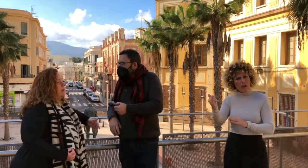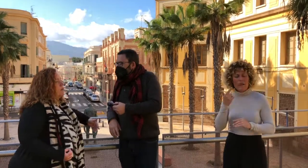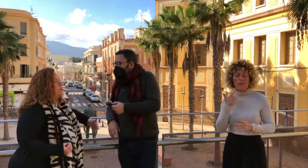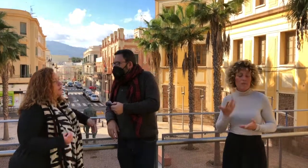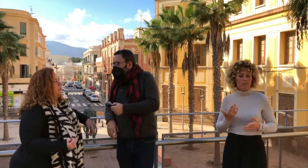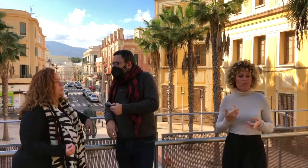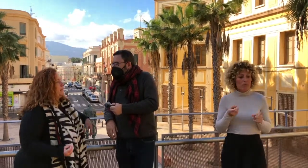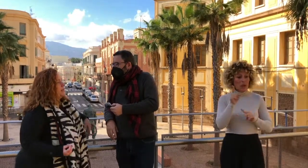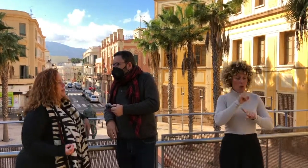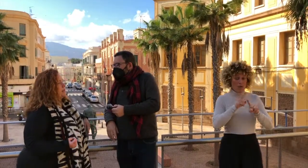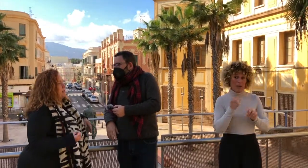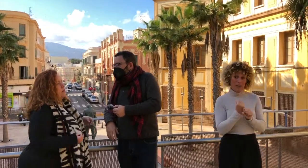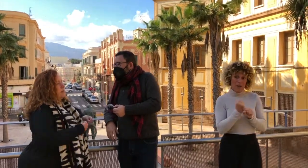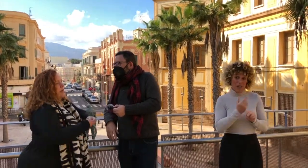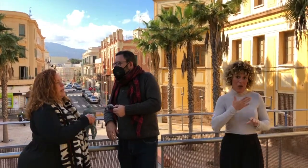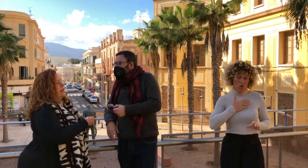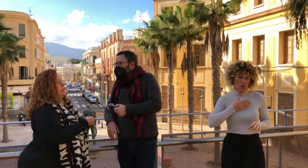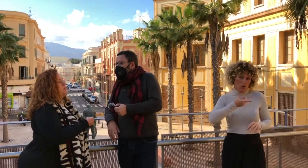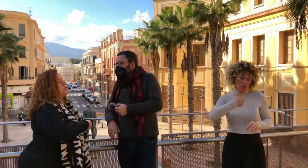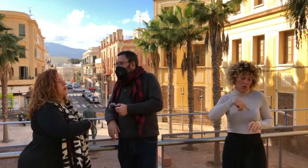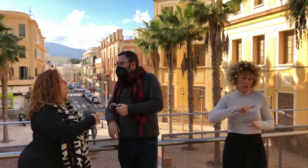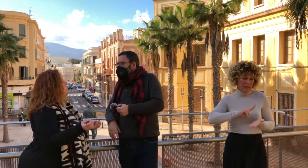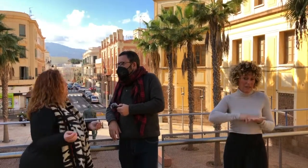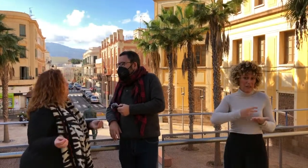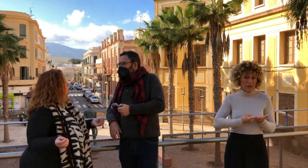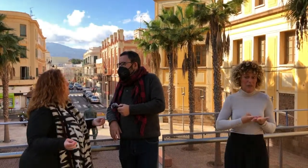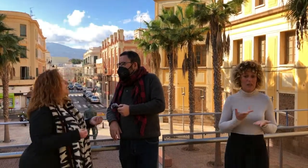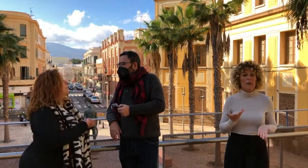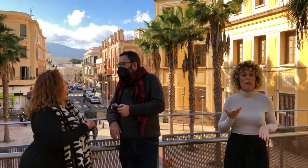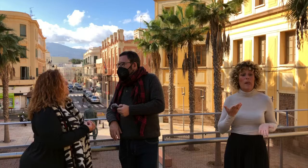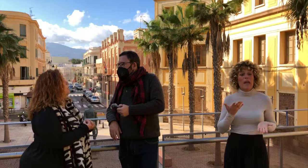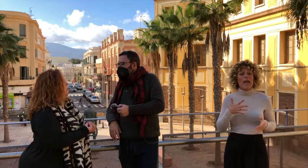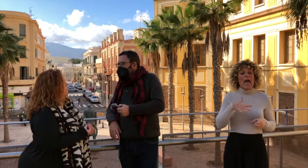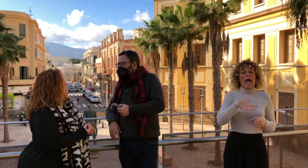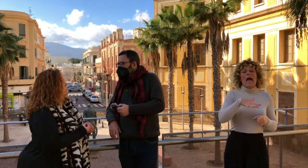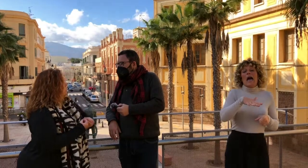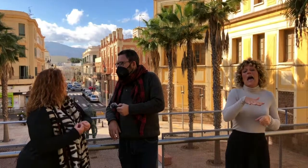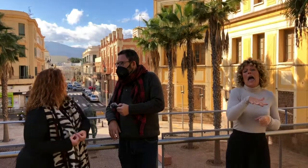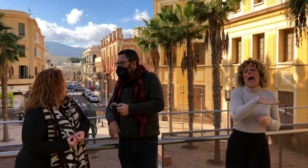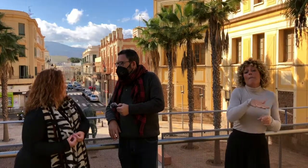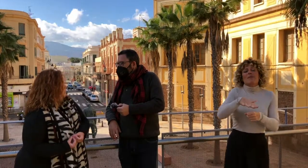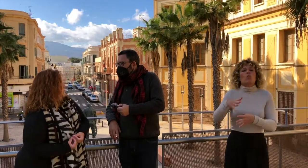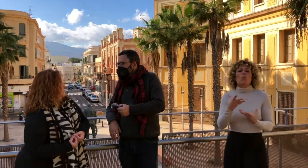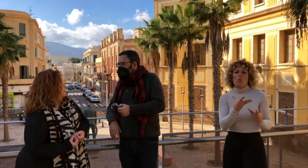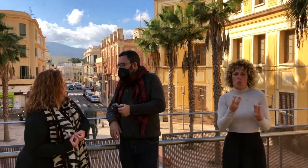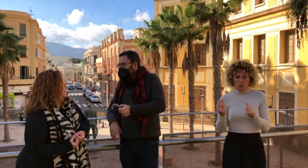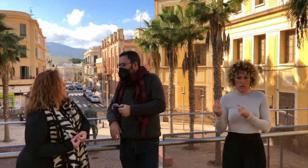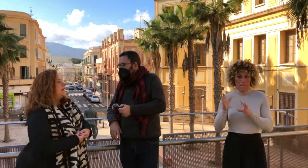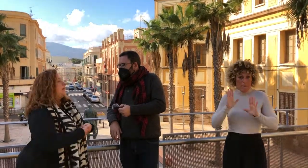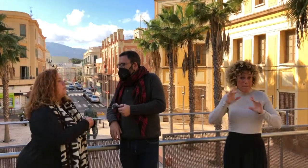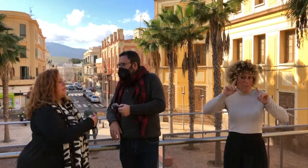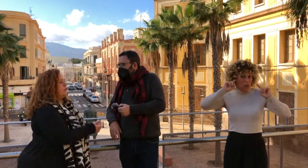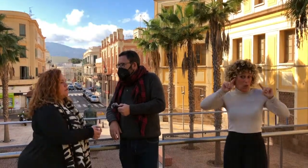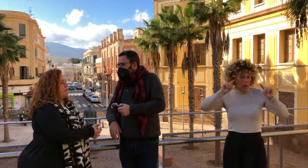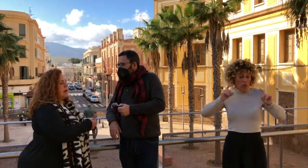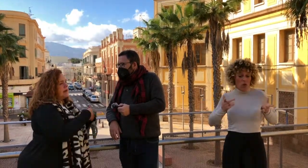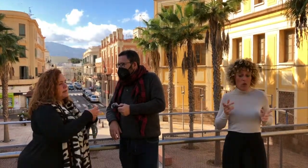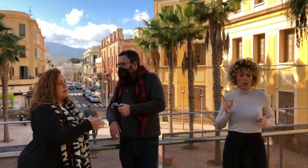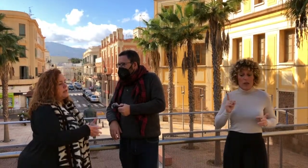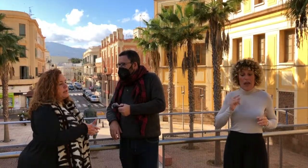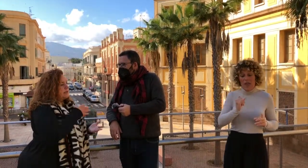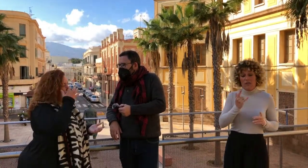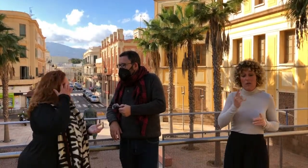nuestro trabajo como intérprete te lo puede hacer muchos ámbitos, pero en el ámbito de la educación solo existe esta forma. Está la educación no